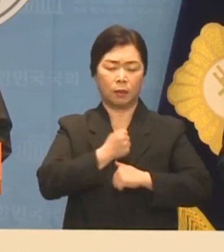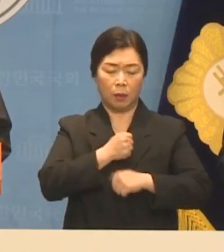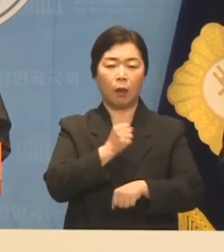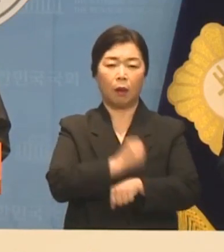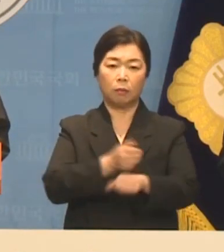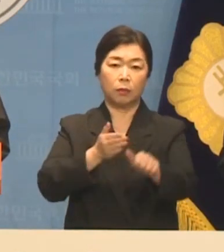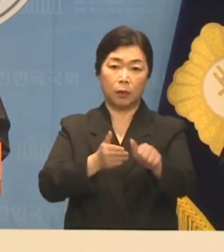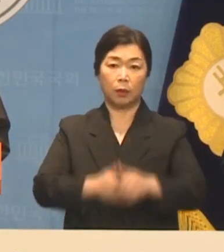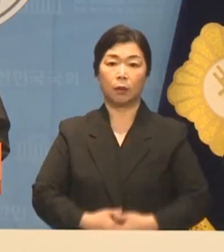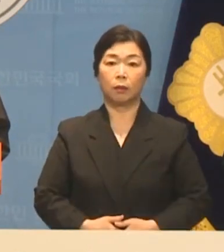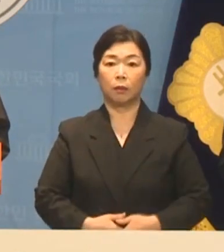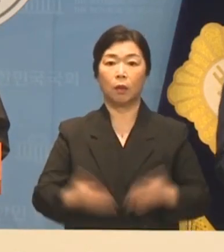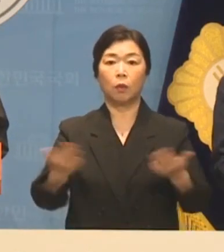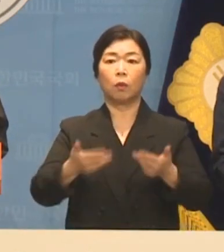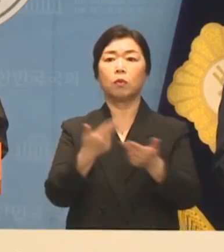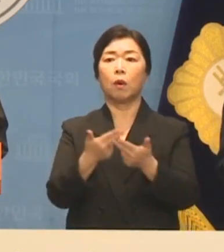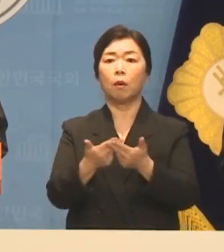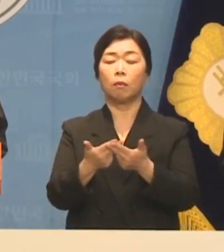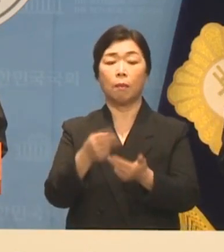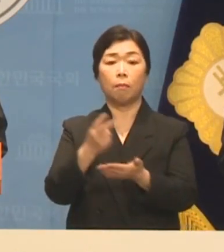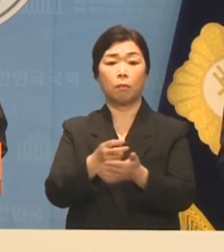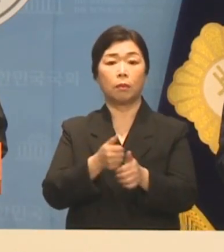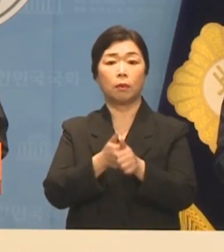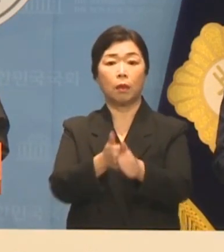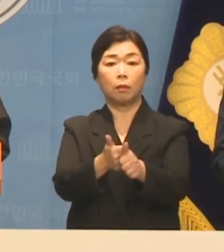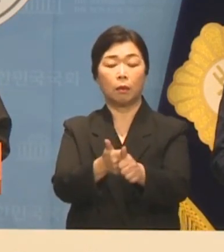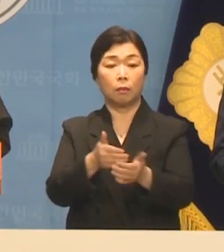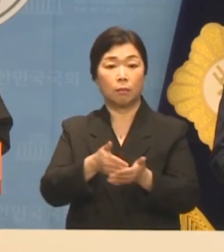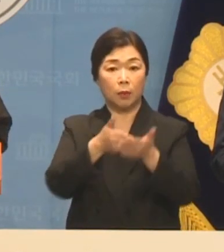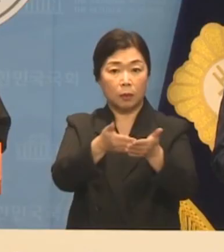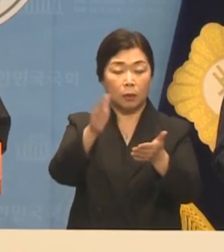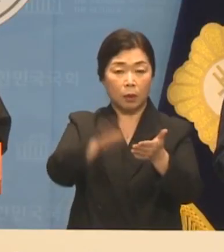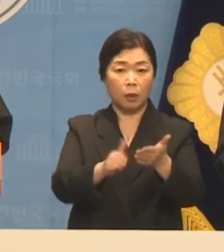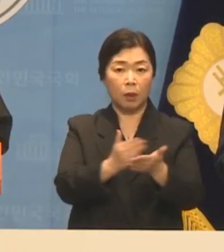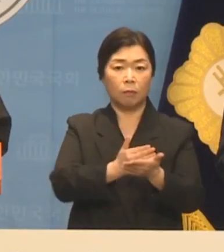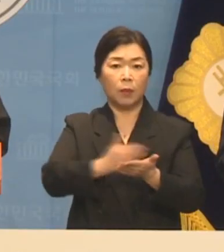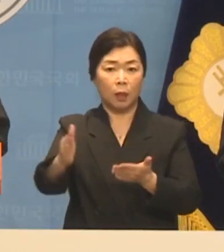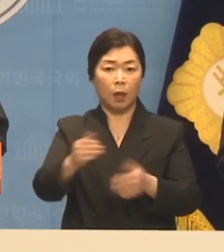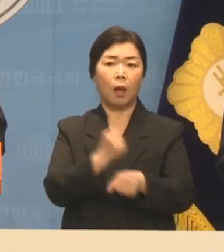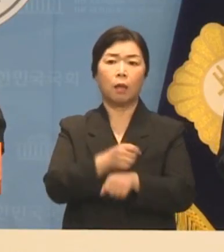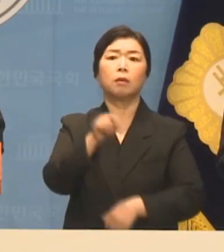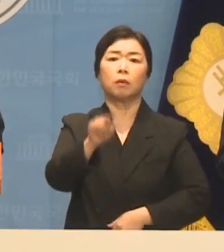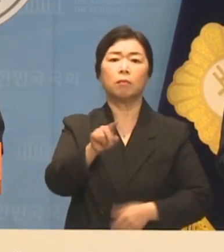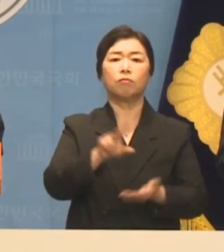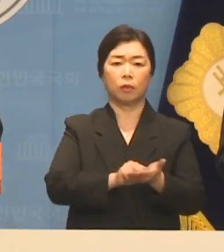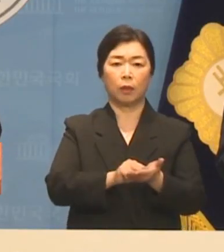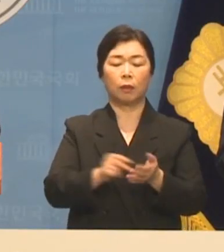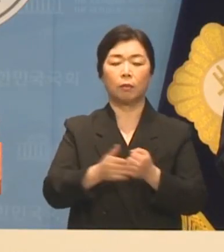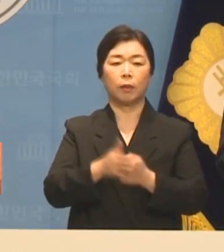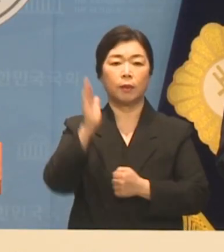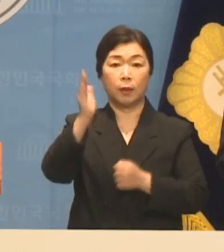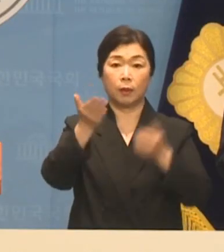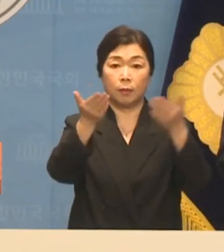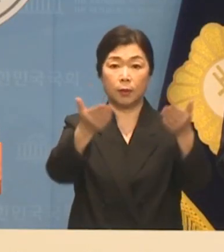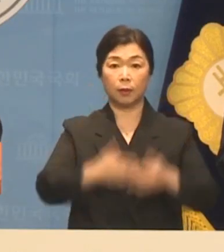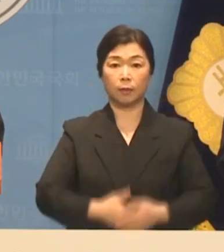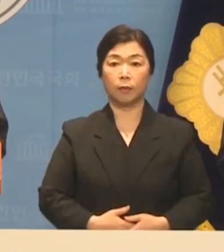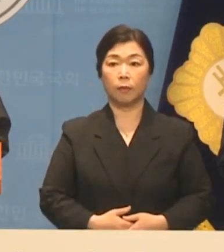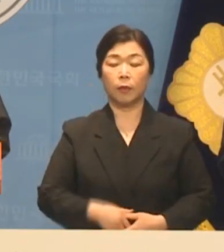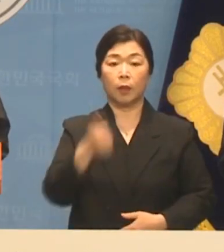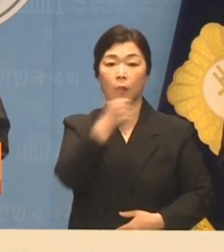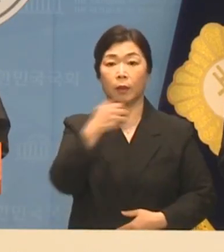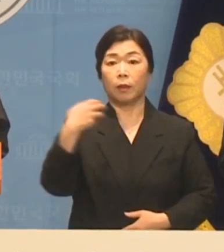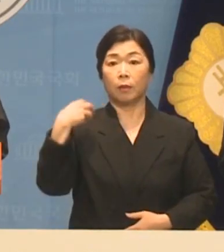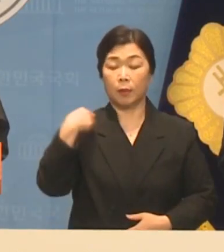쟁의에 클렌징 강행하는 쿠팡 CLS를 규탄하는 기자회견을 지금부터 시작하도록 하겠습니다. 사회를